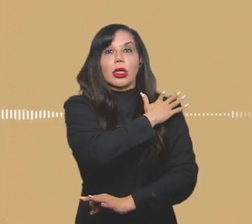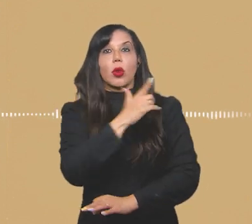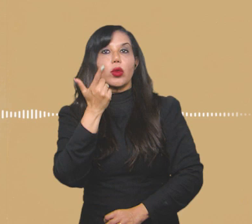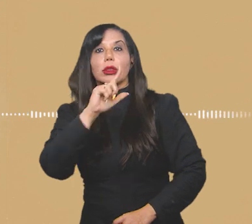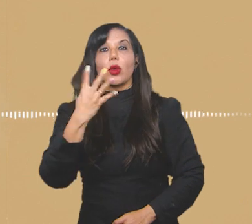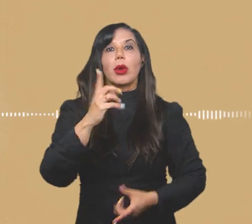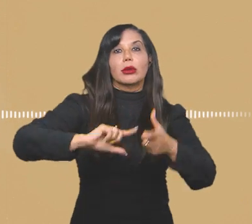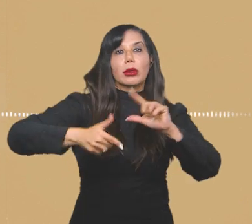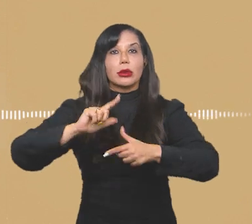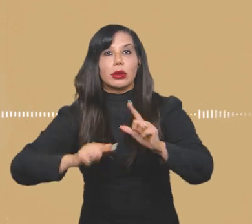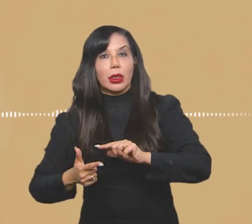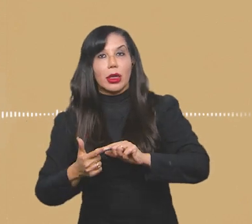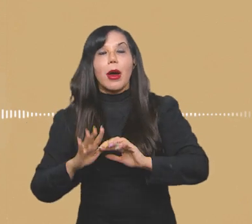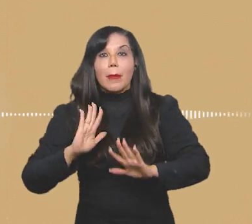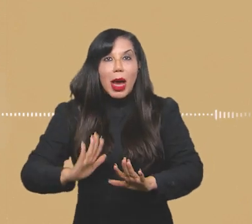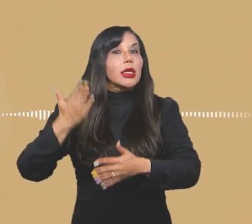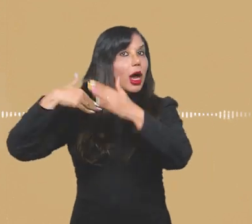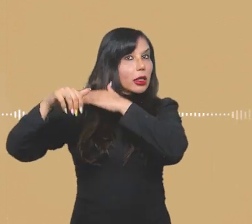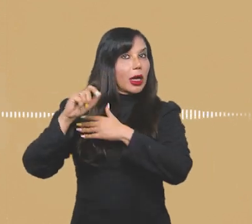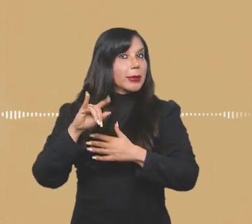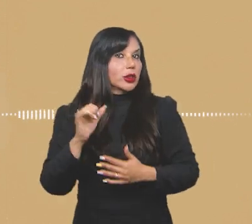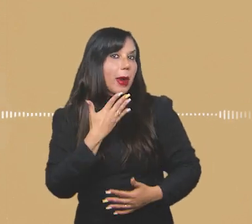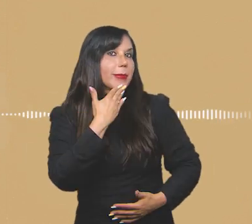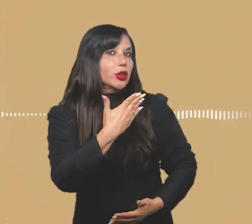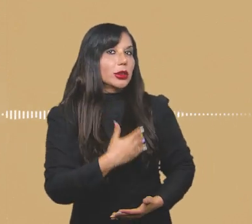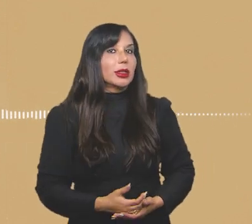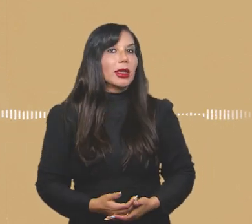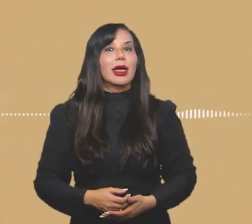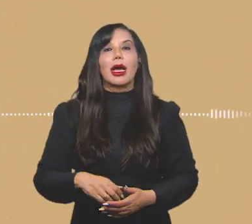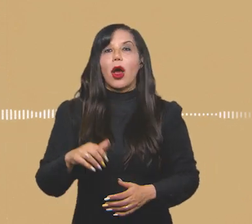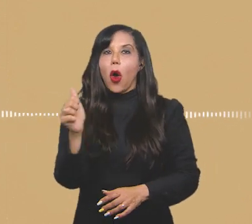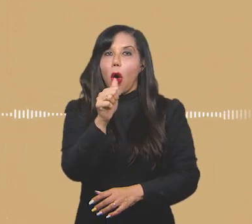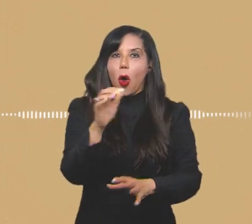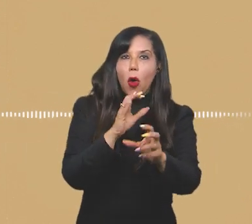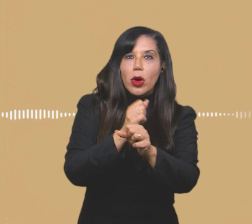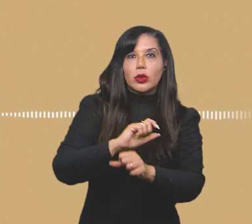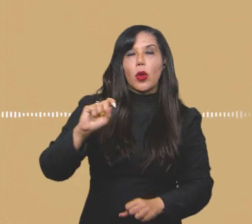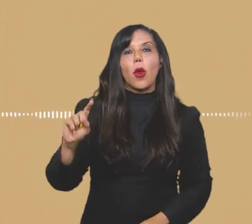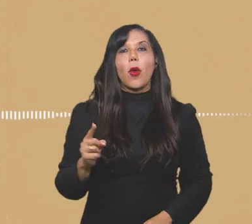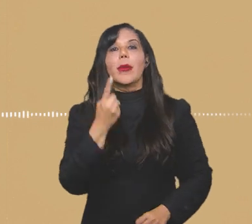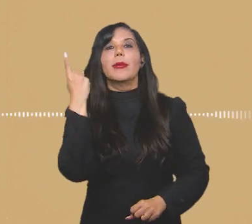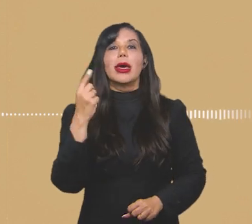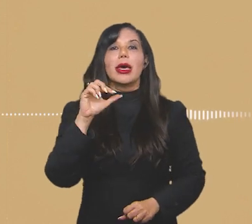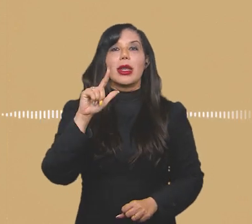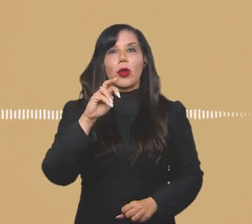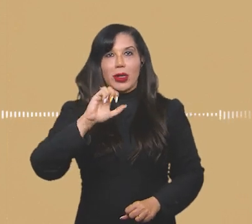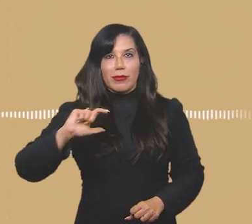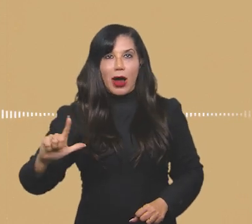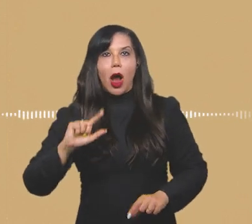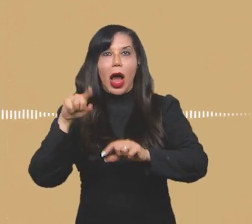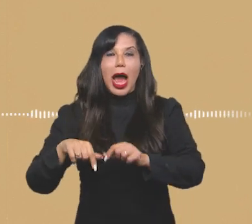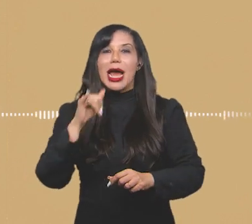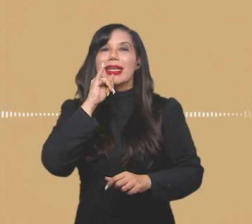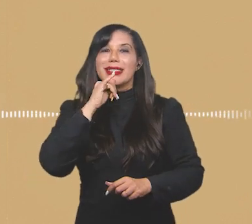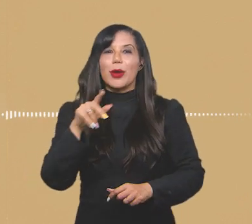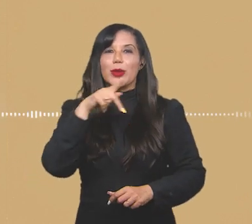a 4 estrelas, como pedia Abdias Nascimento. Desses 11, o primeiro, o Oswaldo Carmo, ele é